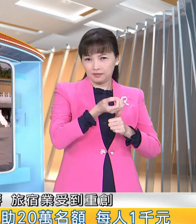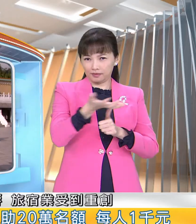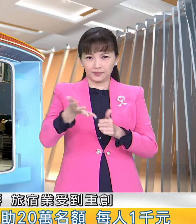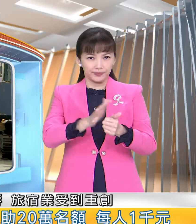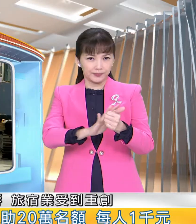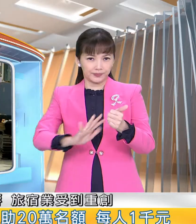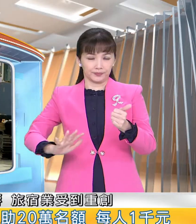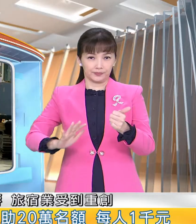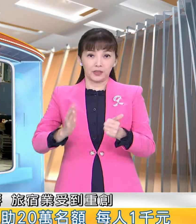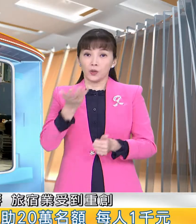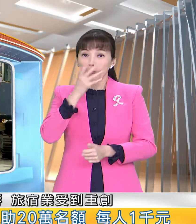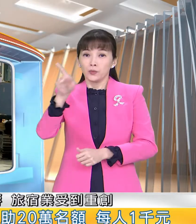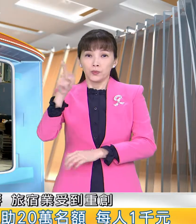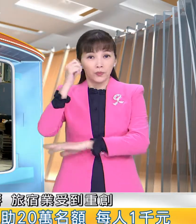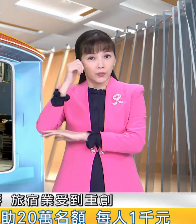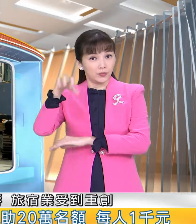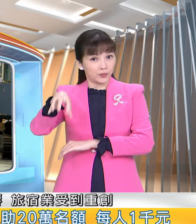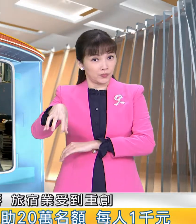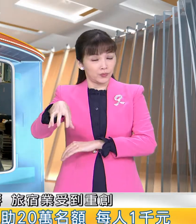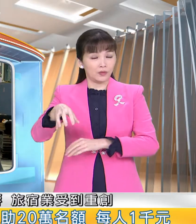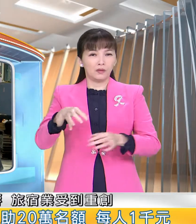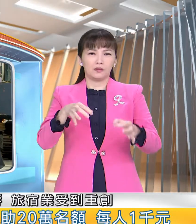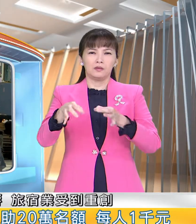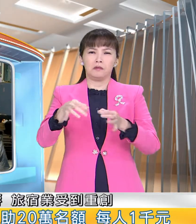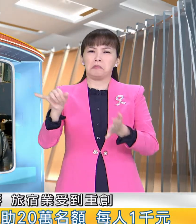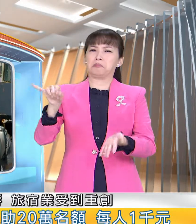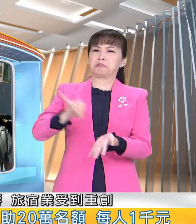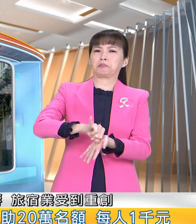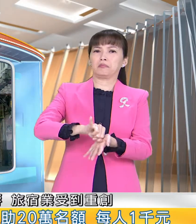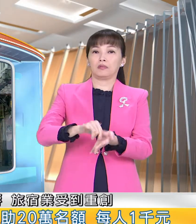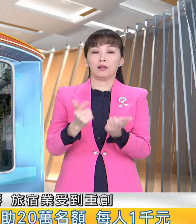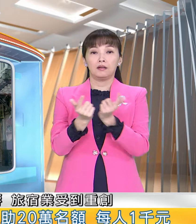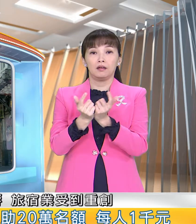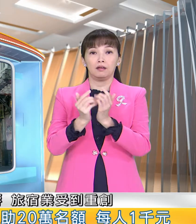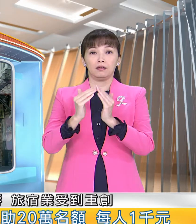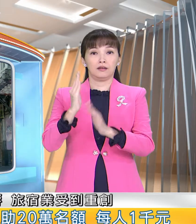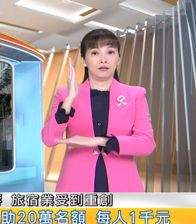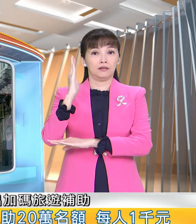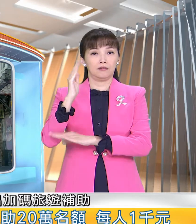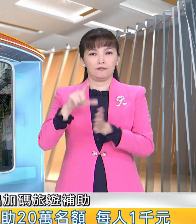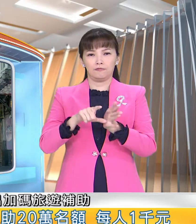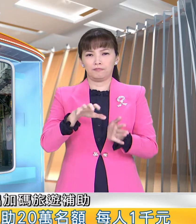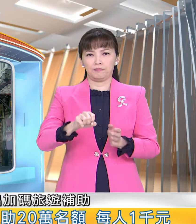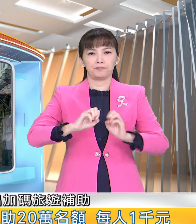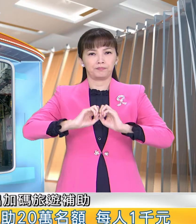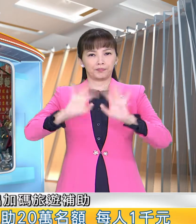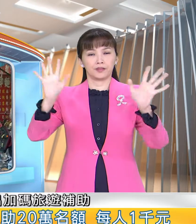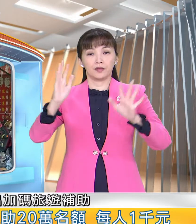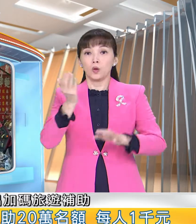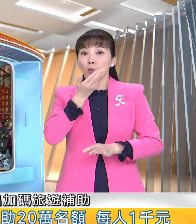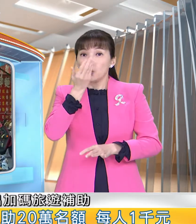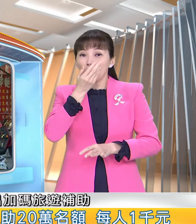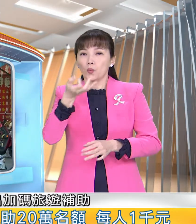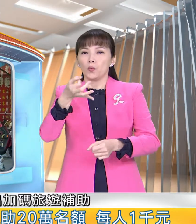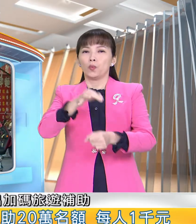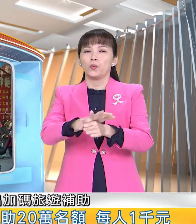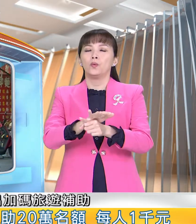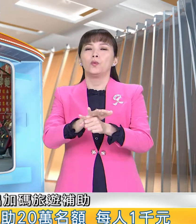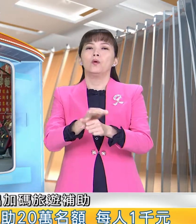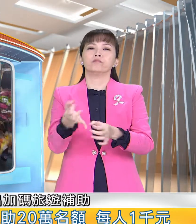新冠肺炎疫情影响，旅宿业受到了重创，而台北市抢先再推出加码旅